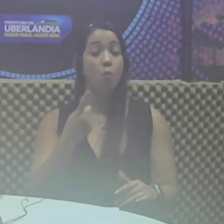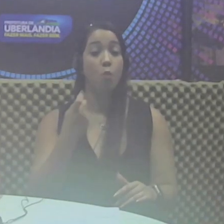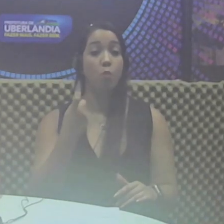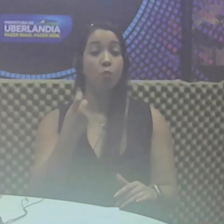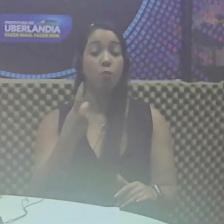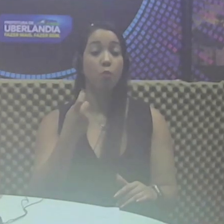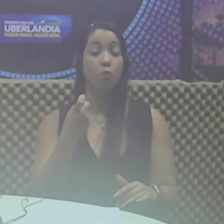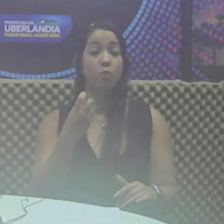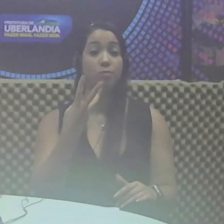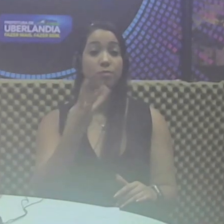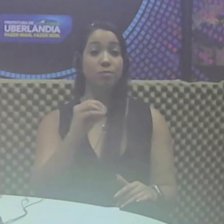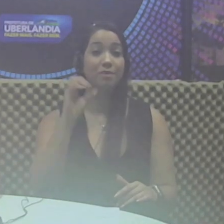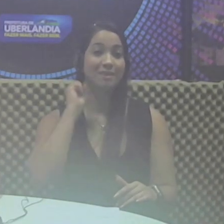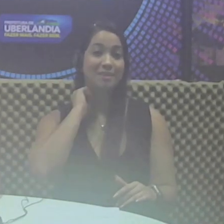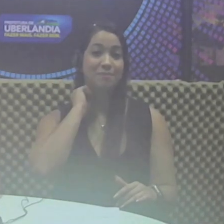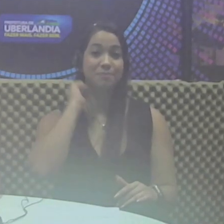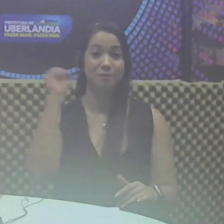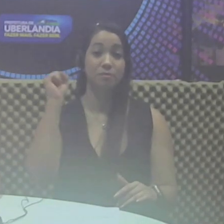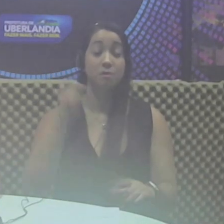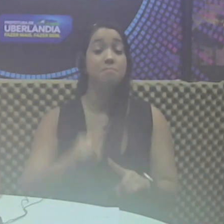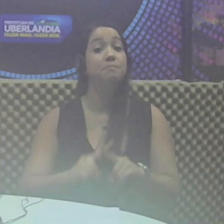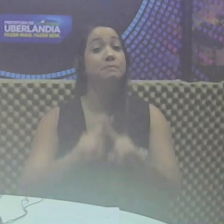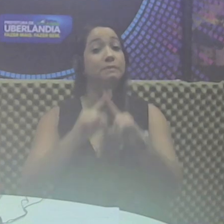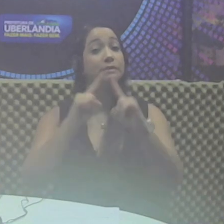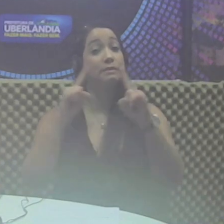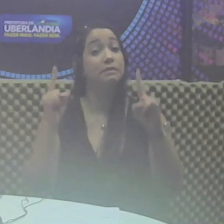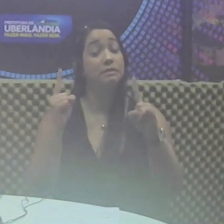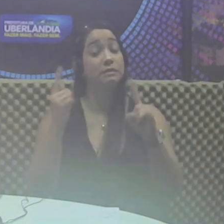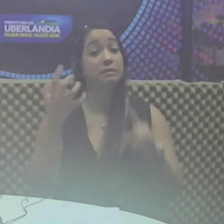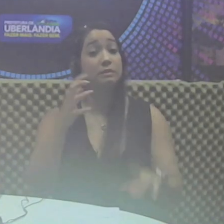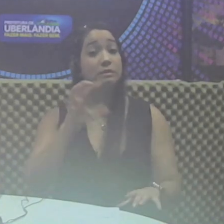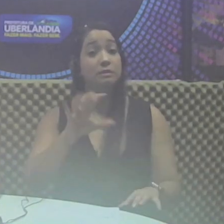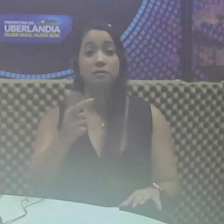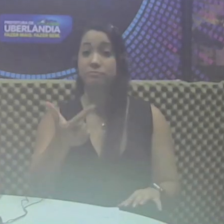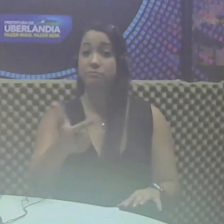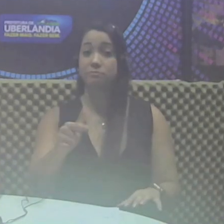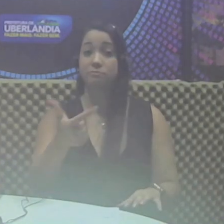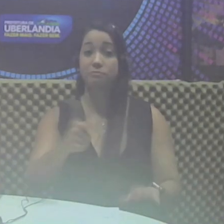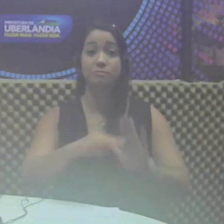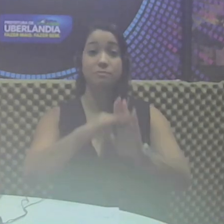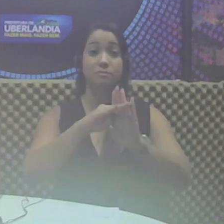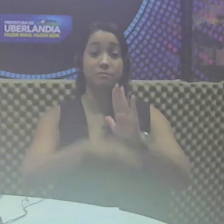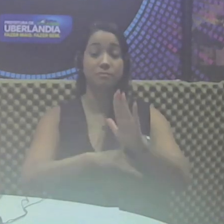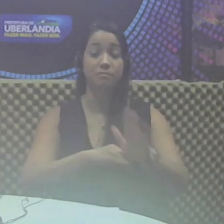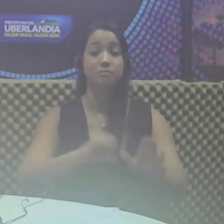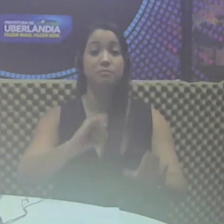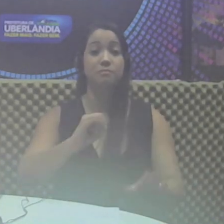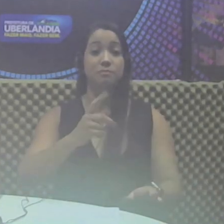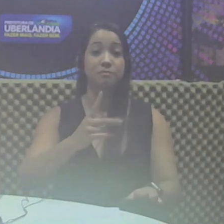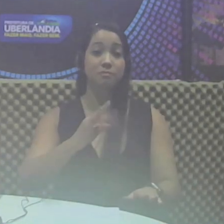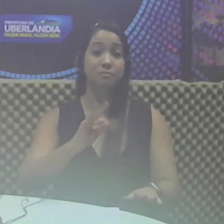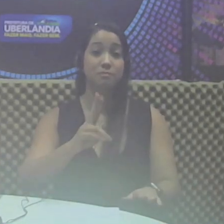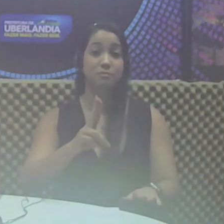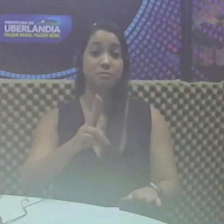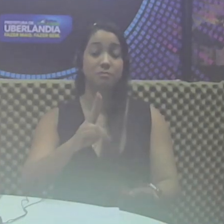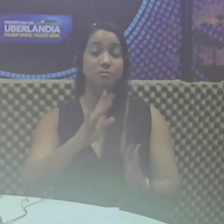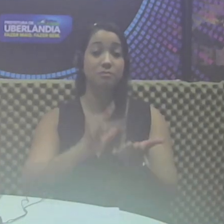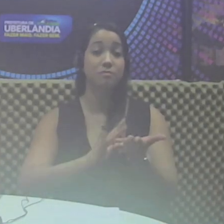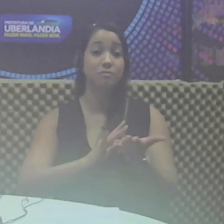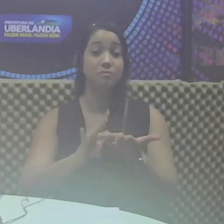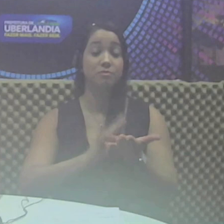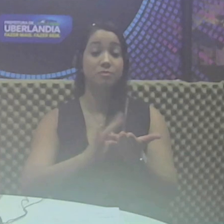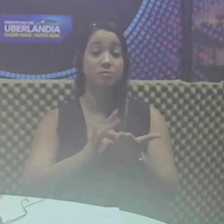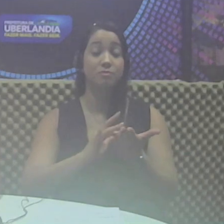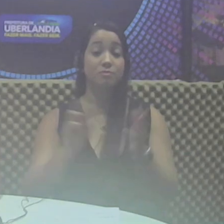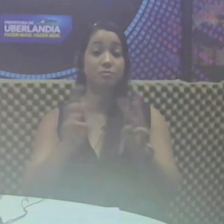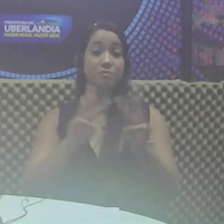em 30 de abril. No entanto, nesses casos, não há desconto. O IPTU digital está acessível por meio do portal